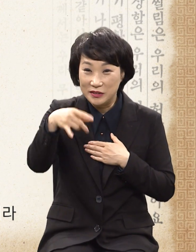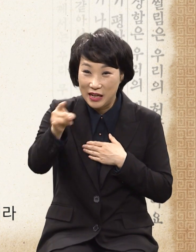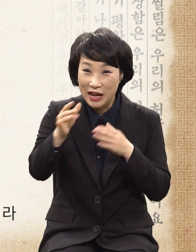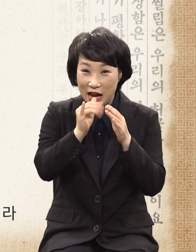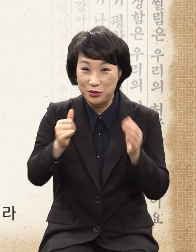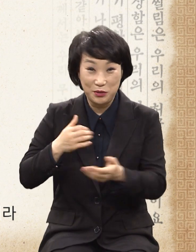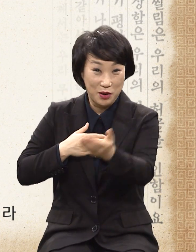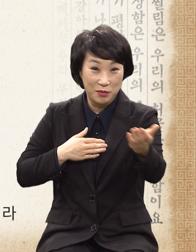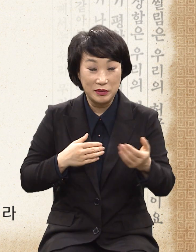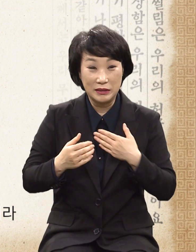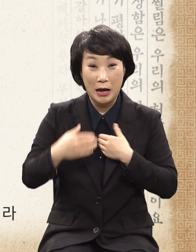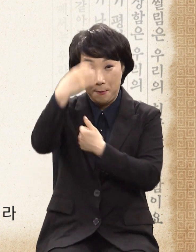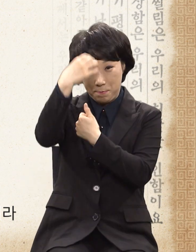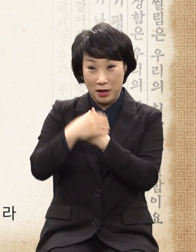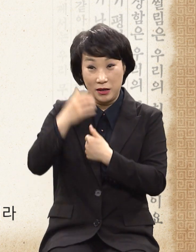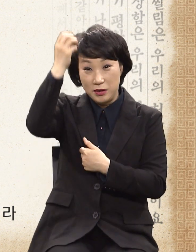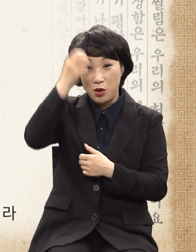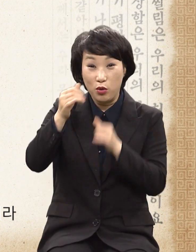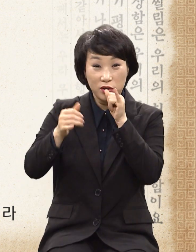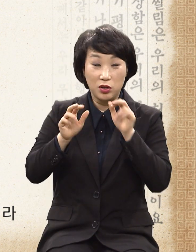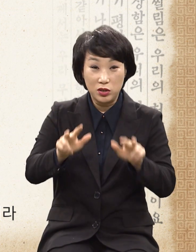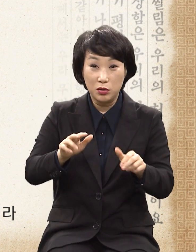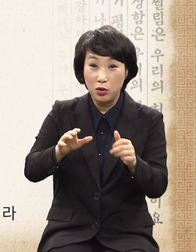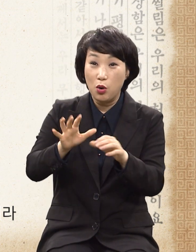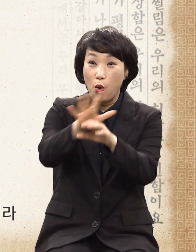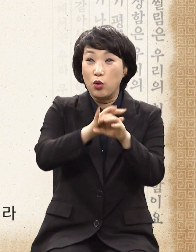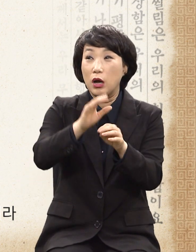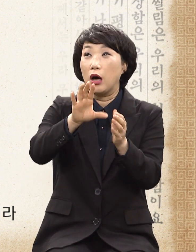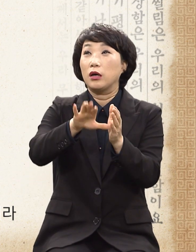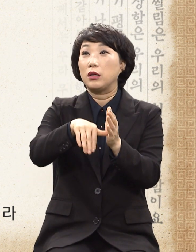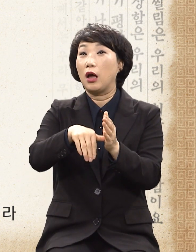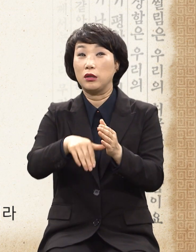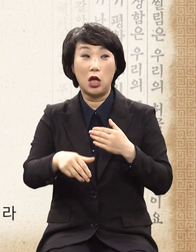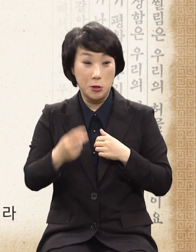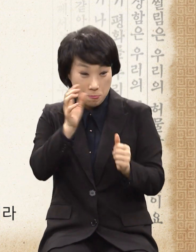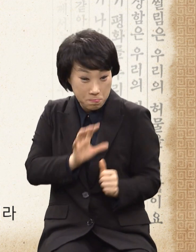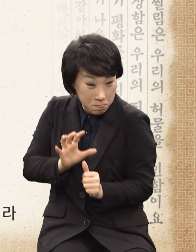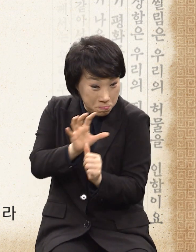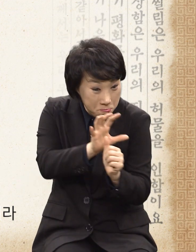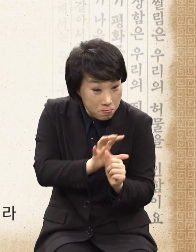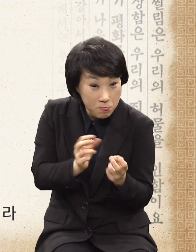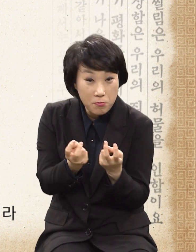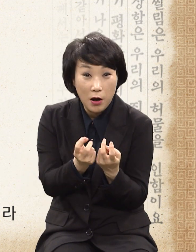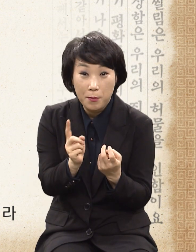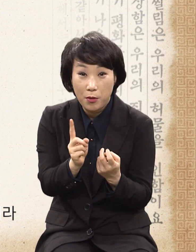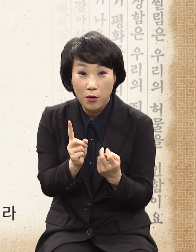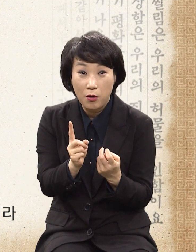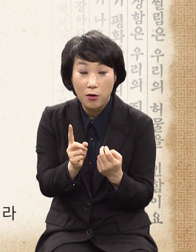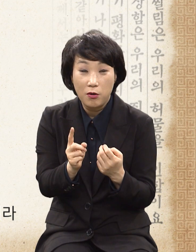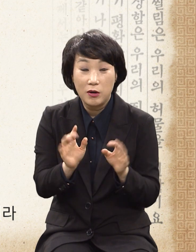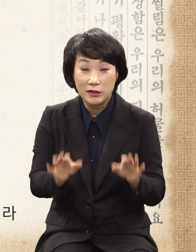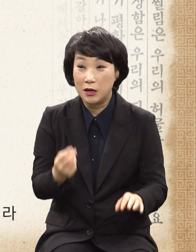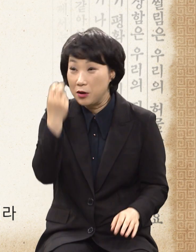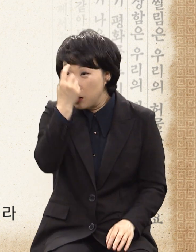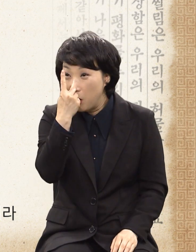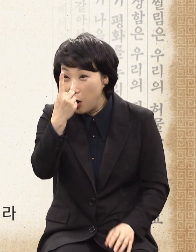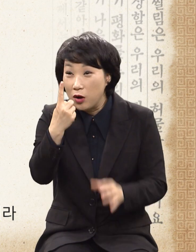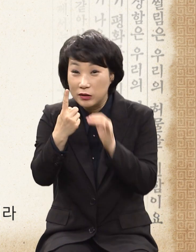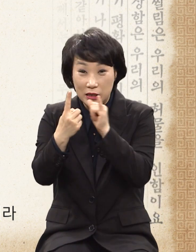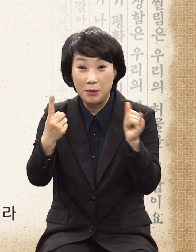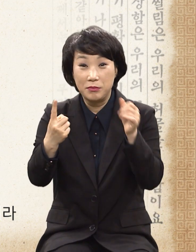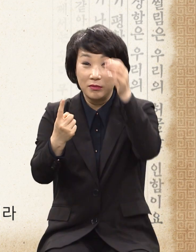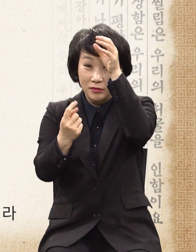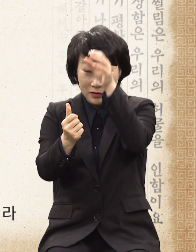내게 맡긴 영혼, 이 코로나 시절에 어떻게 지킬 것이냐. 응? 파수꾼을